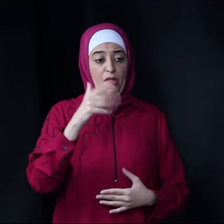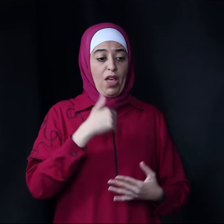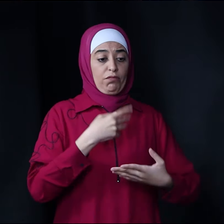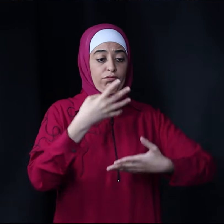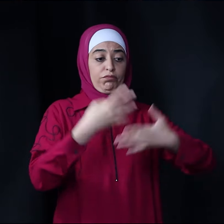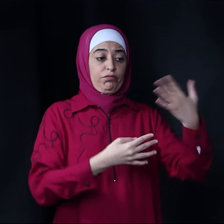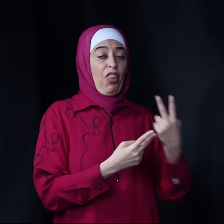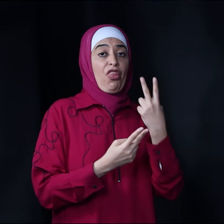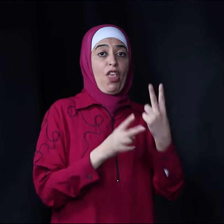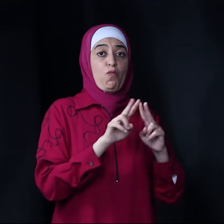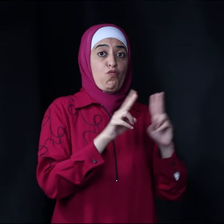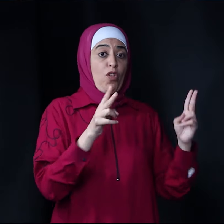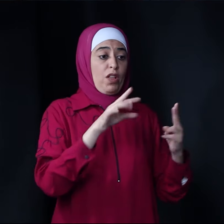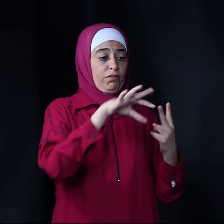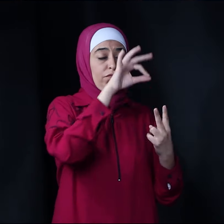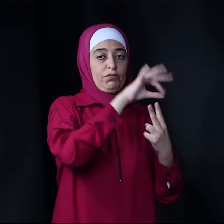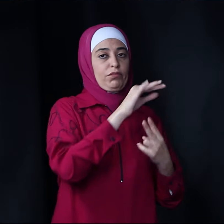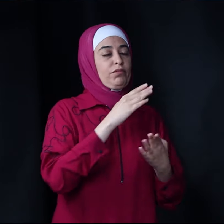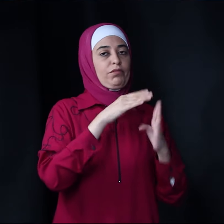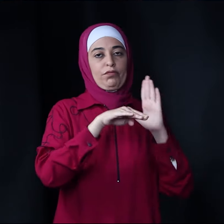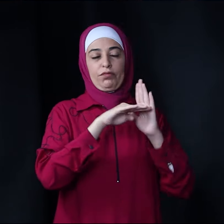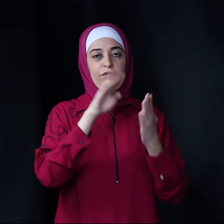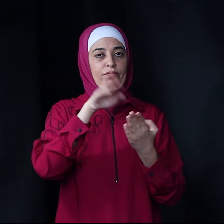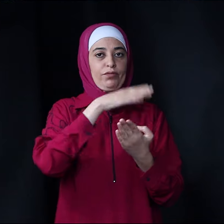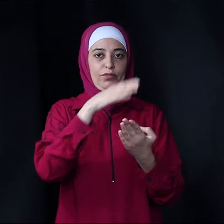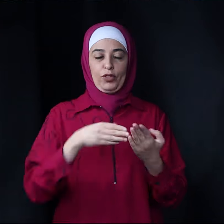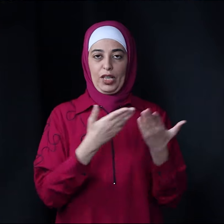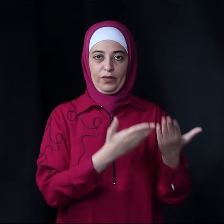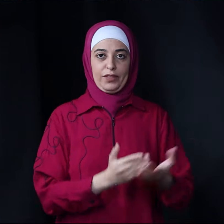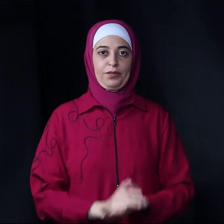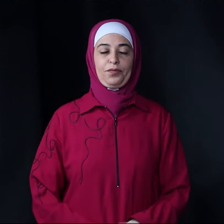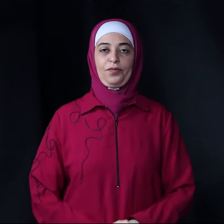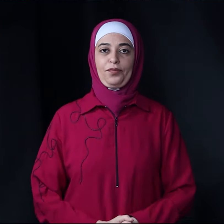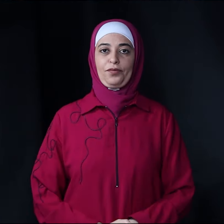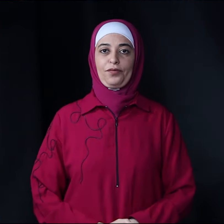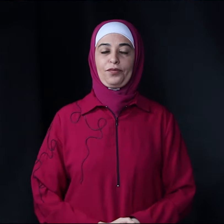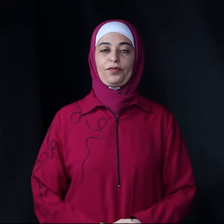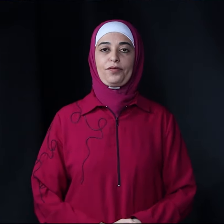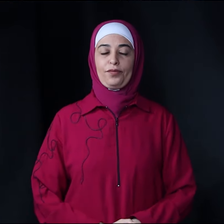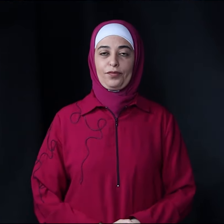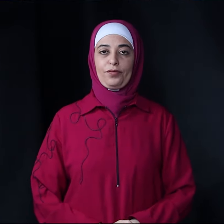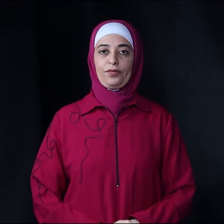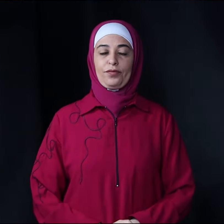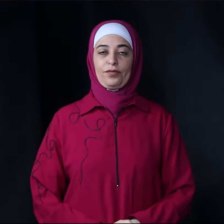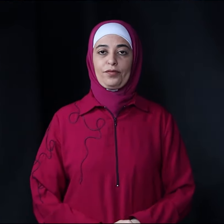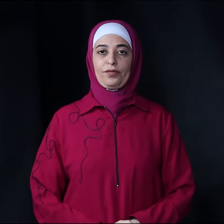القائمة العامة لا يوجد فيها أسماء مرشحين، فيجب اختيار اسم ورمز قائمة واحدة فقط.